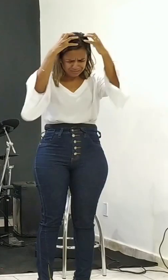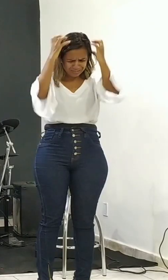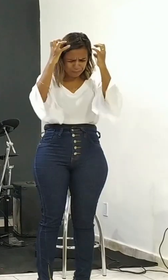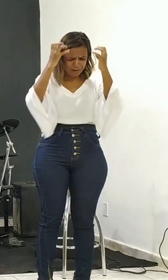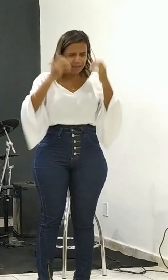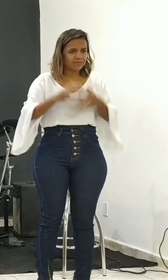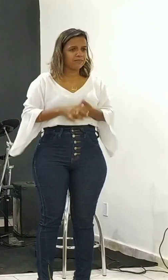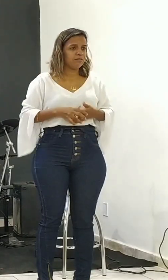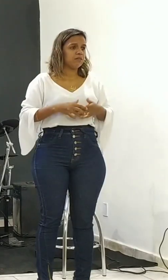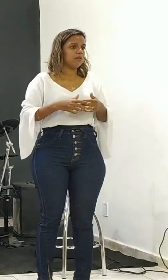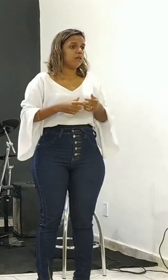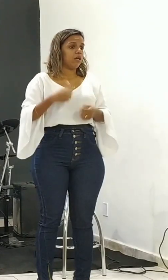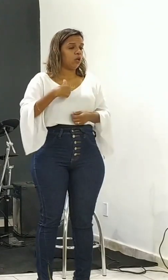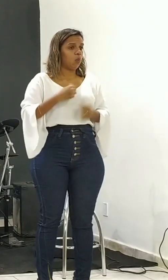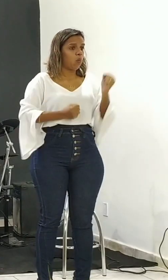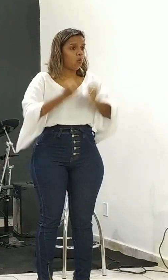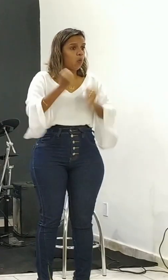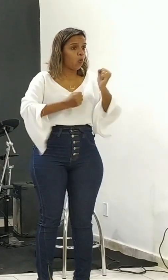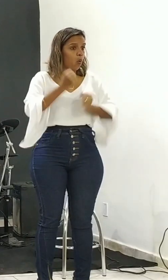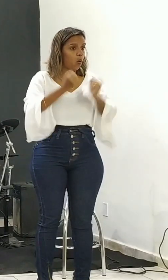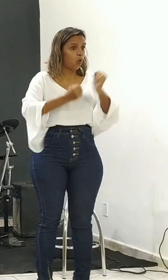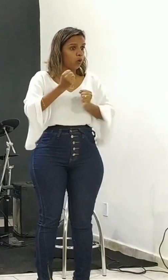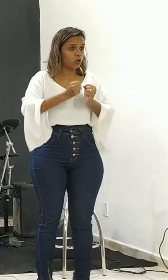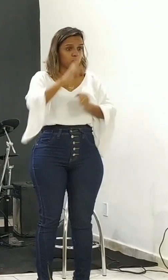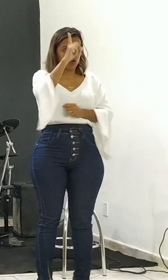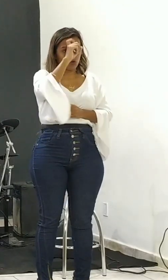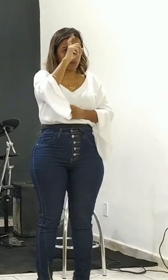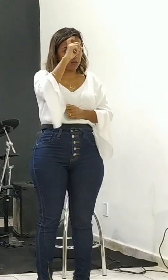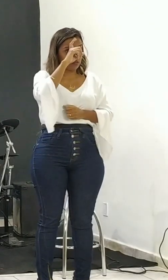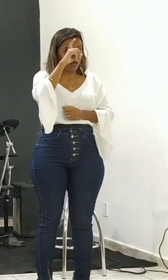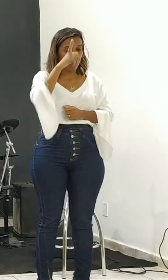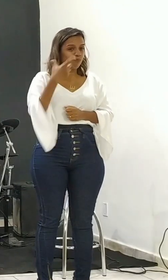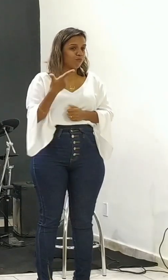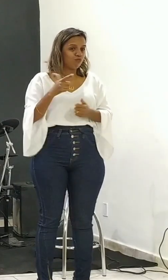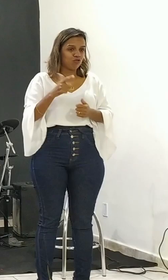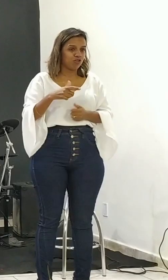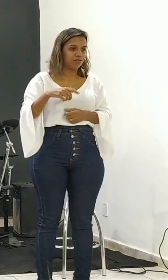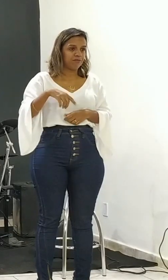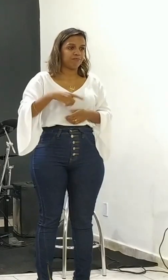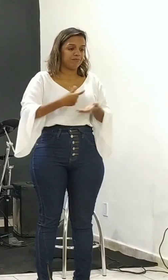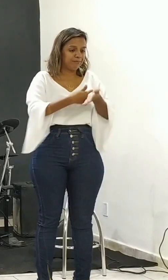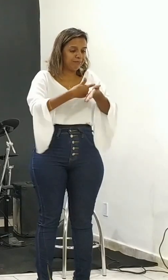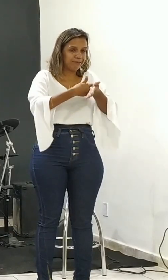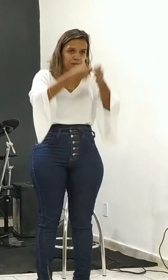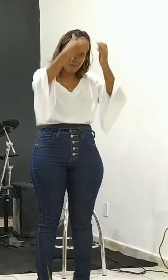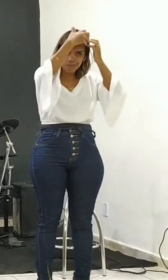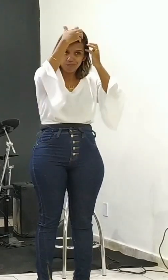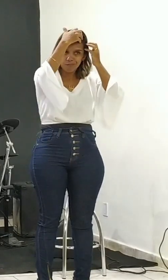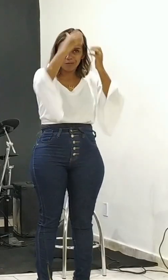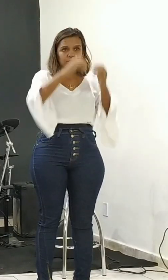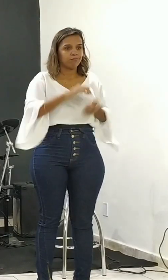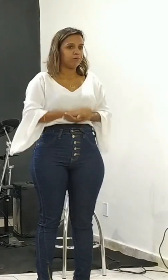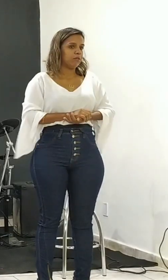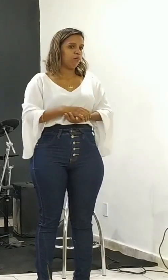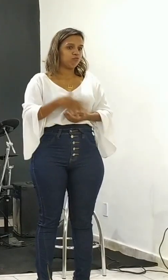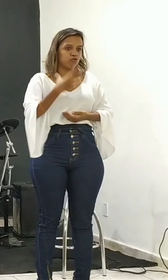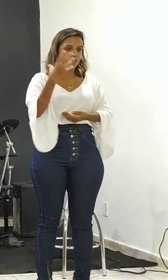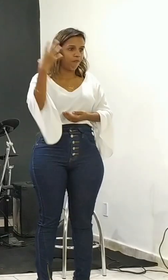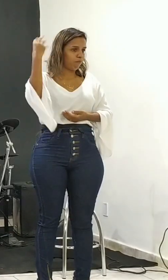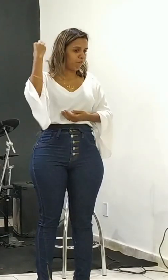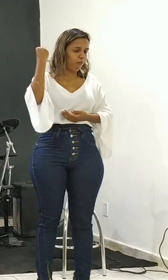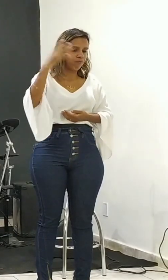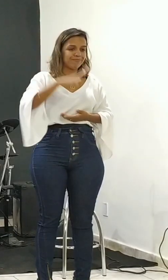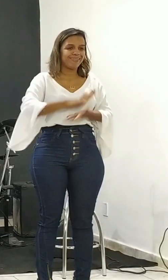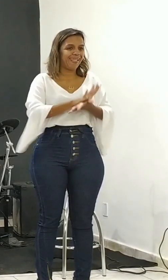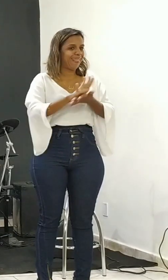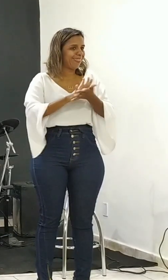hospital. Um hospital com pouco de recursos, não tinha ressonância magnética, não tinha tomografia computadorizada.